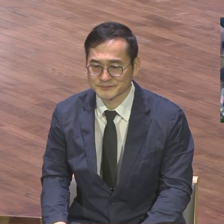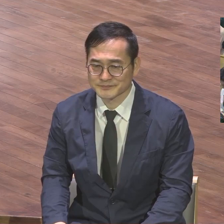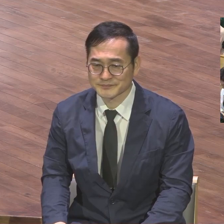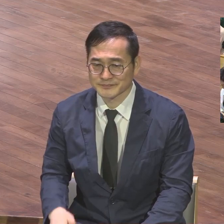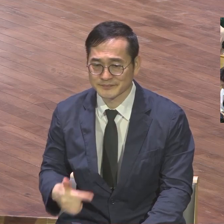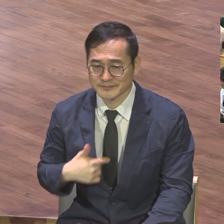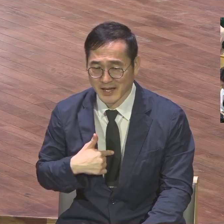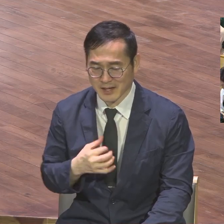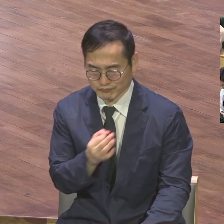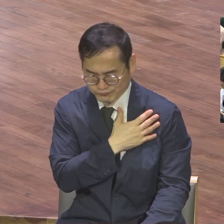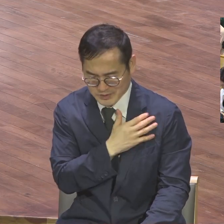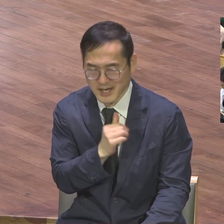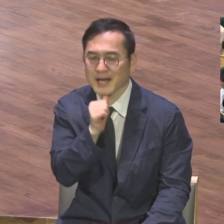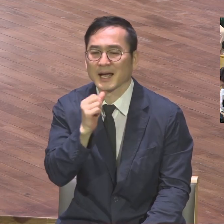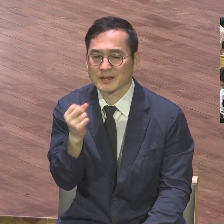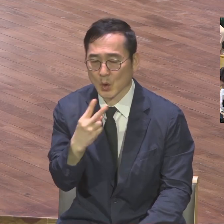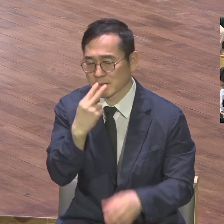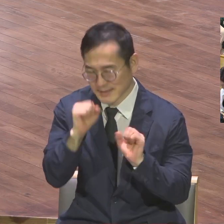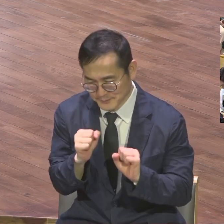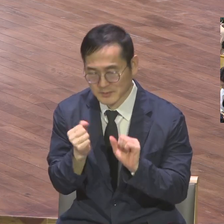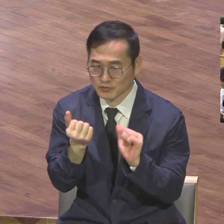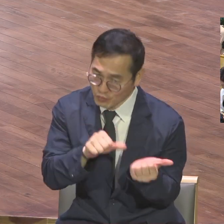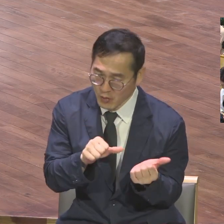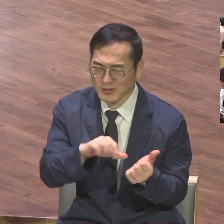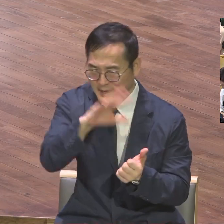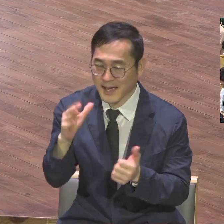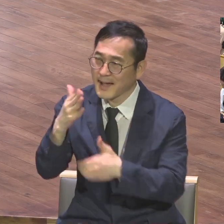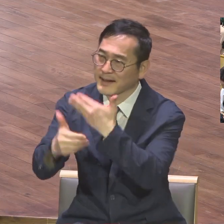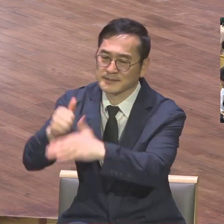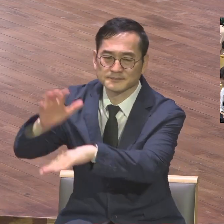있나이다. 절대 주권이지.